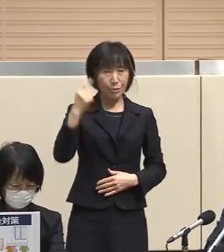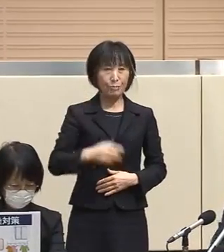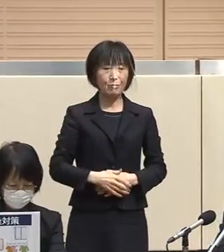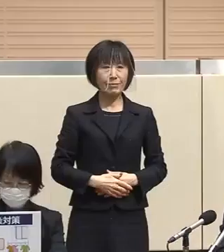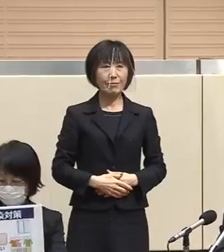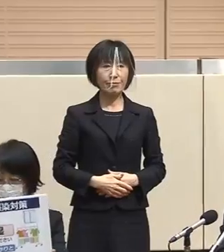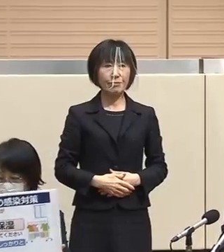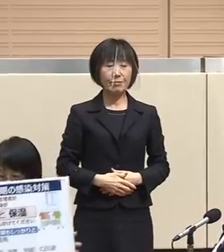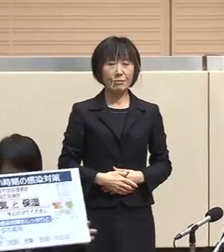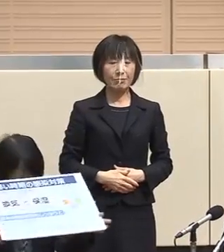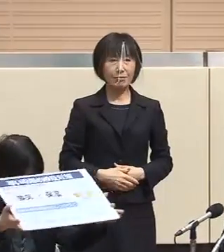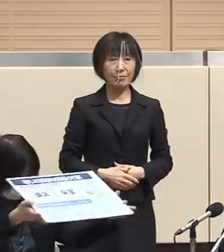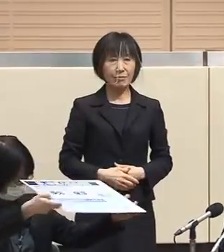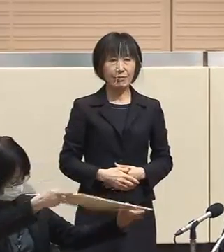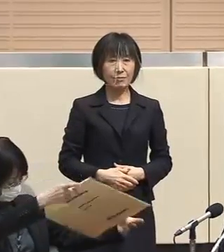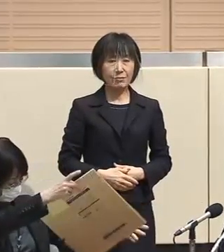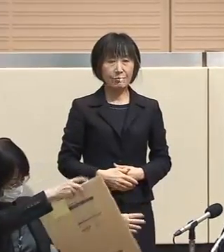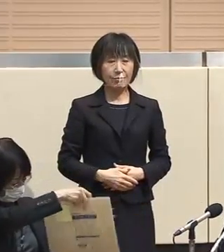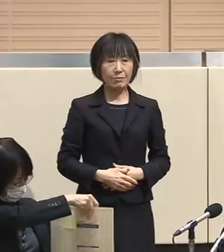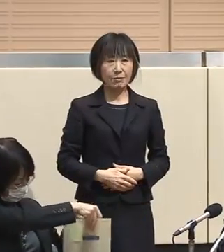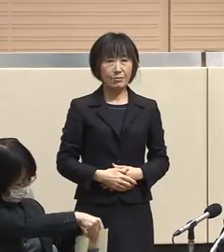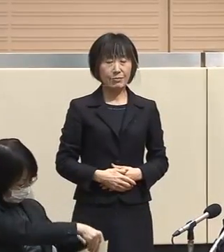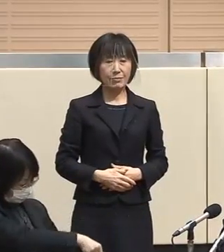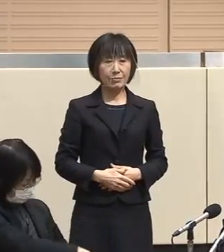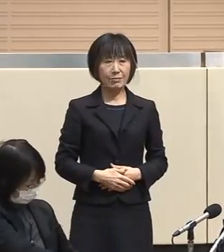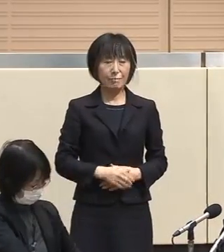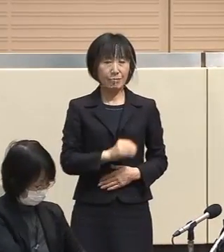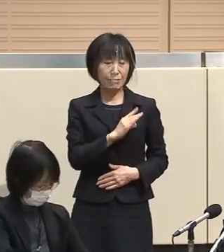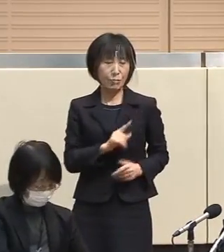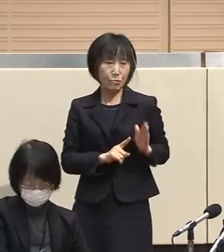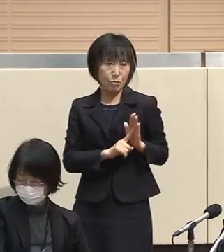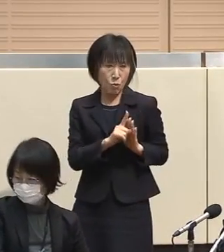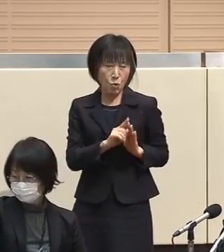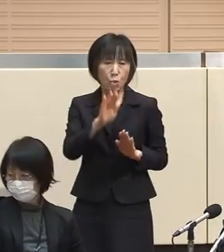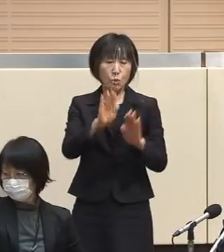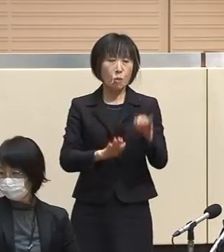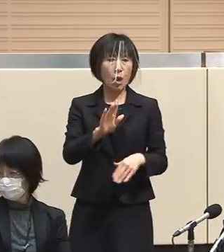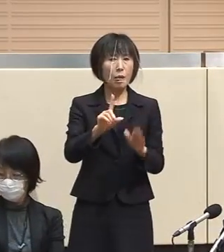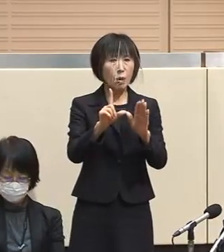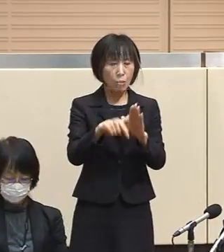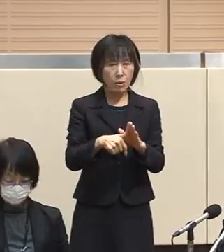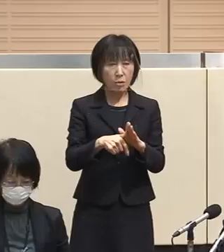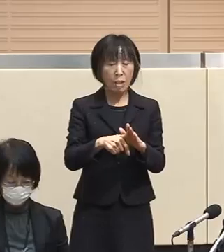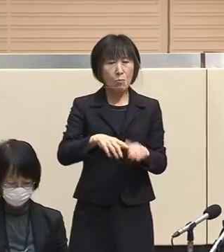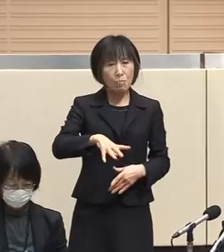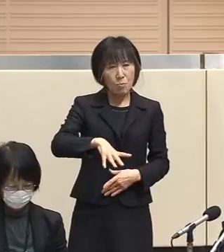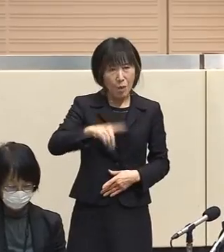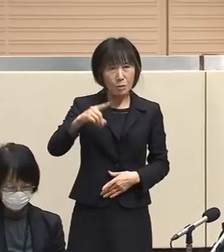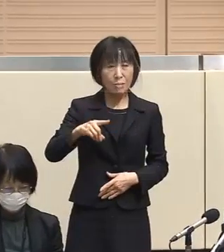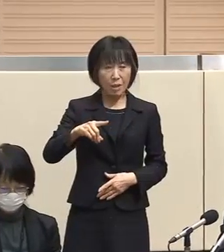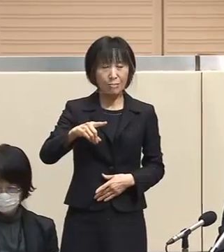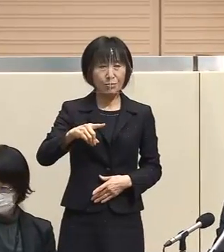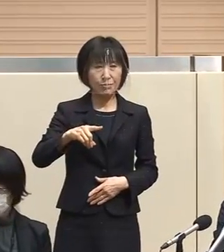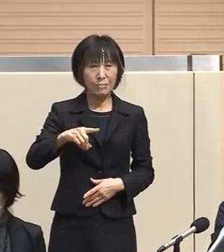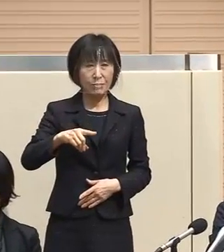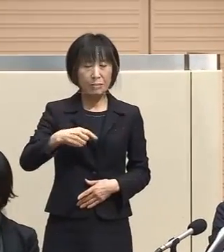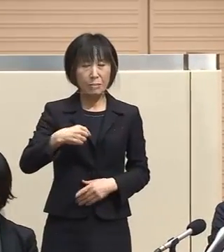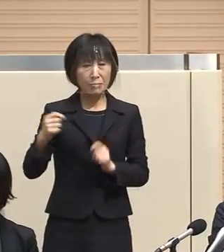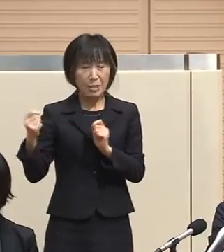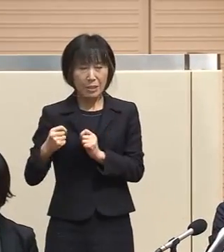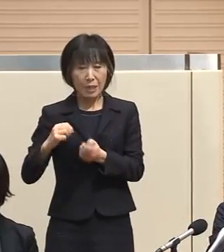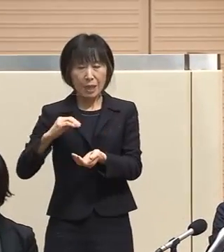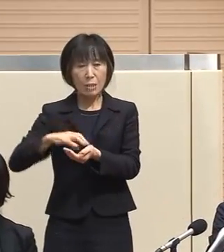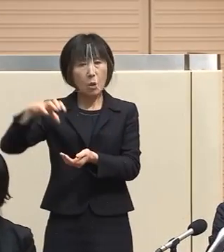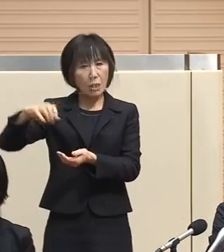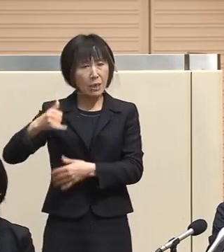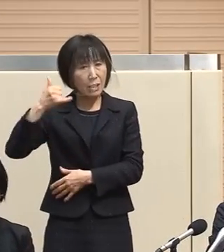そして最後に発熱などの症状があったらまずは左側にある身近な医療機